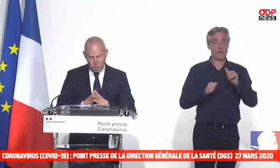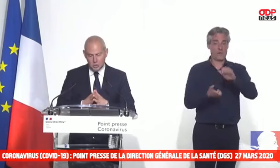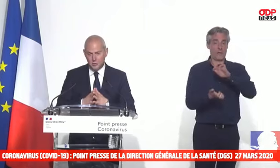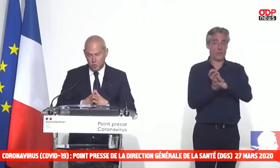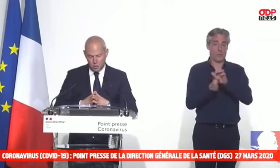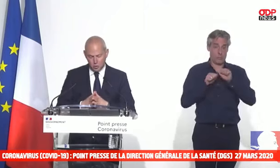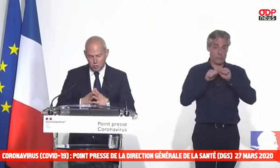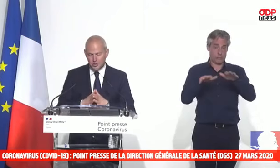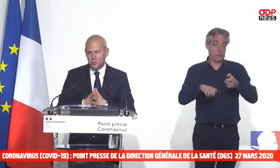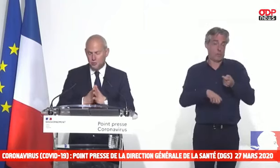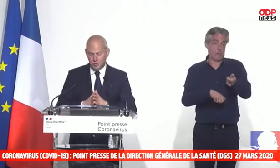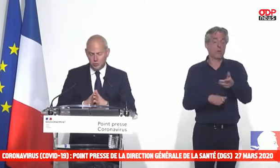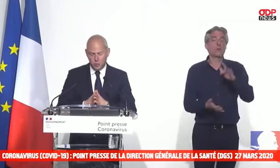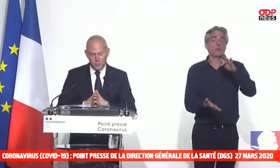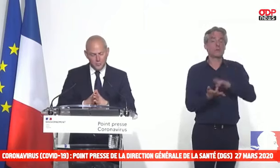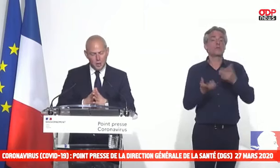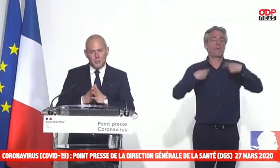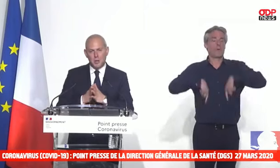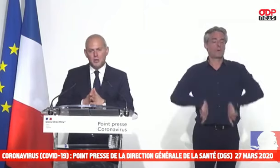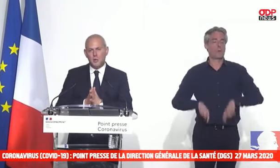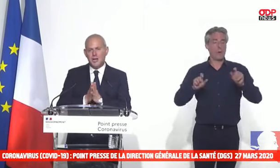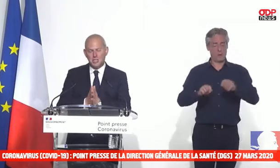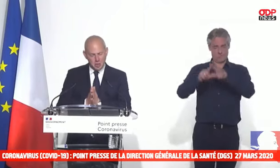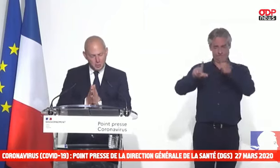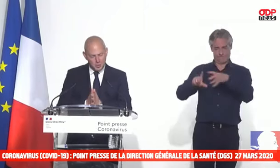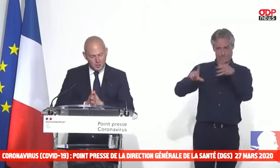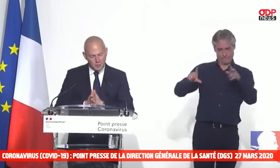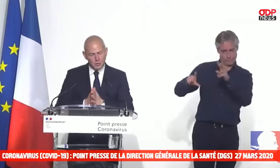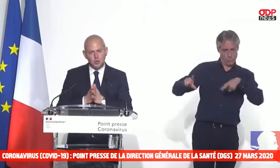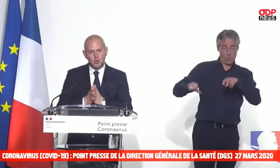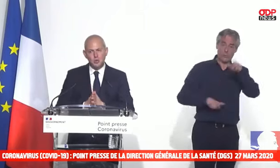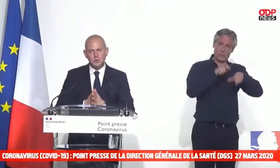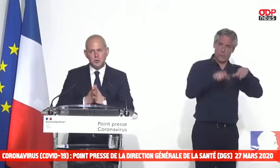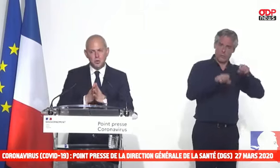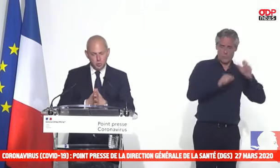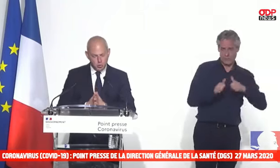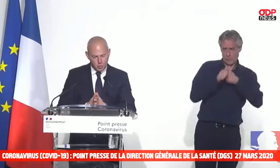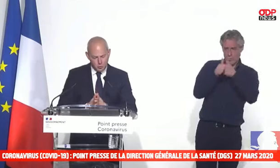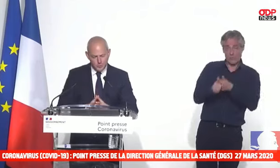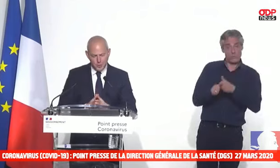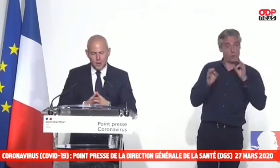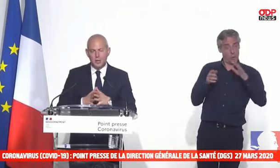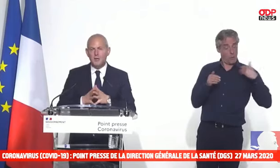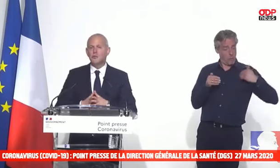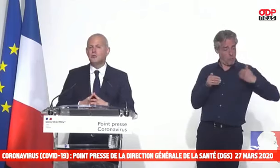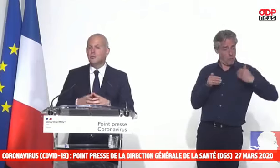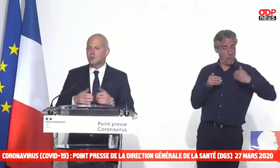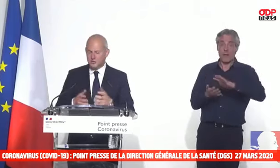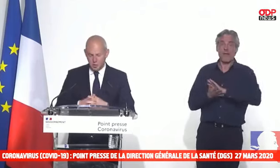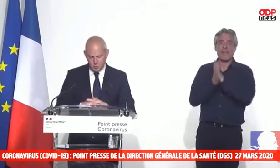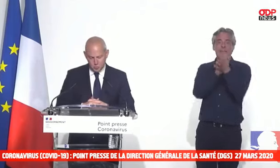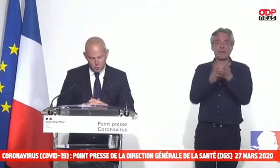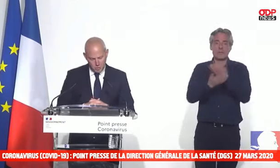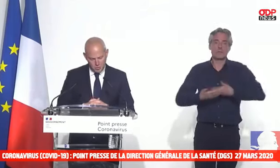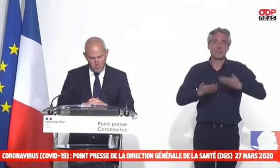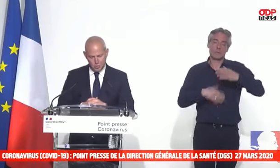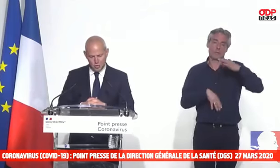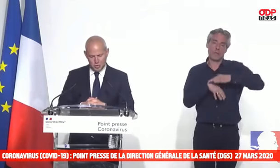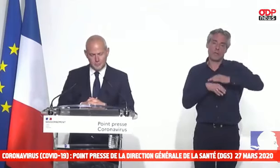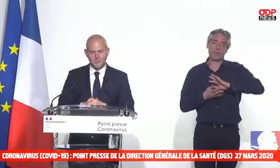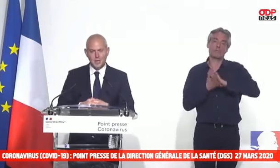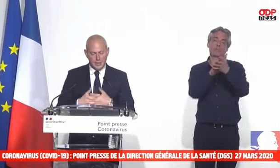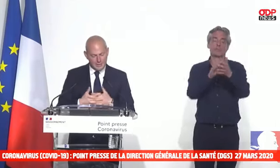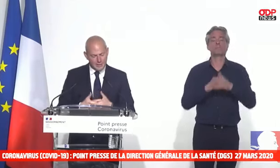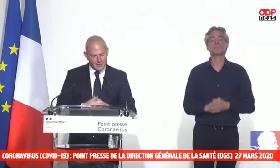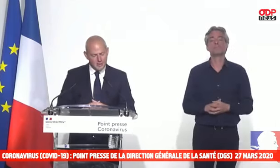tout prochaines heures sur le site du gouvernement, permettant à chaque personne de suivre dans le temps l'évolution de la situation